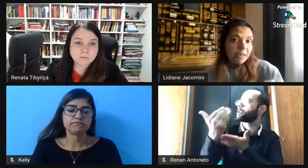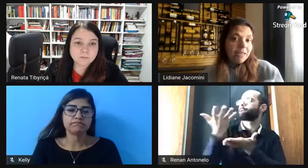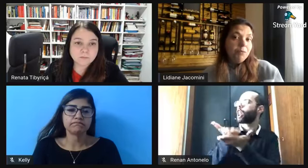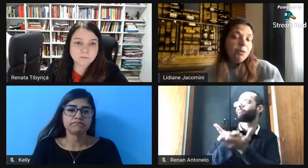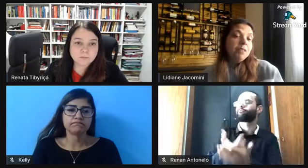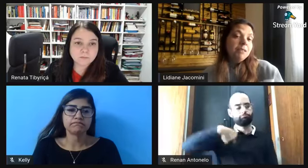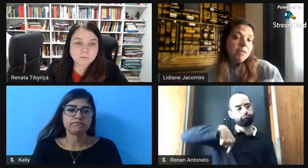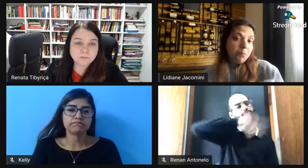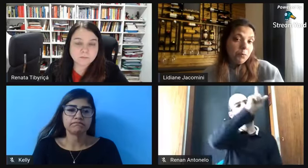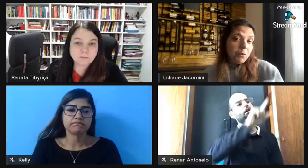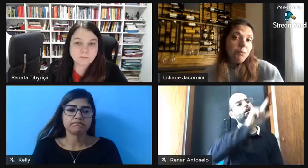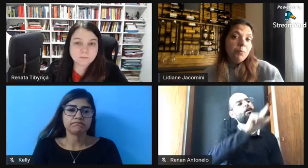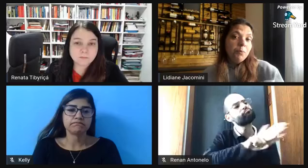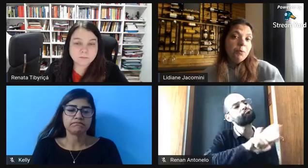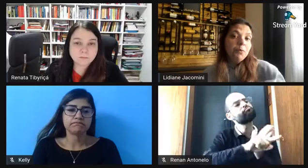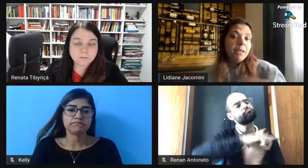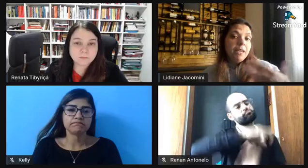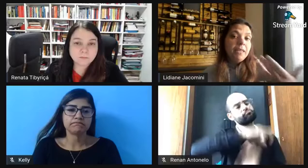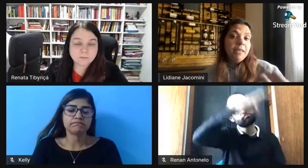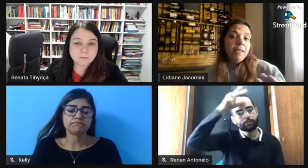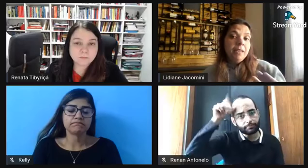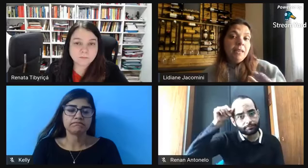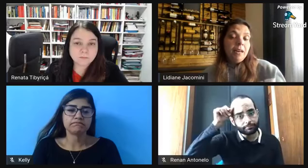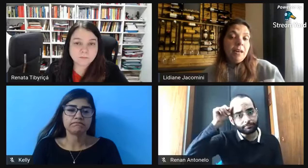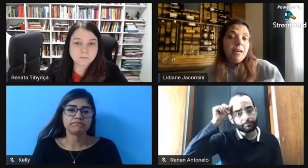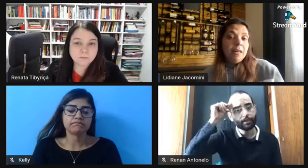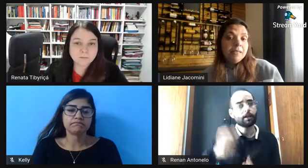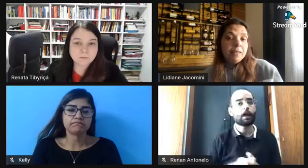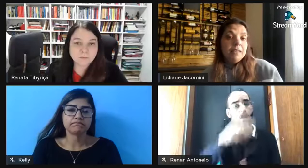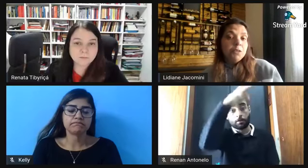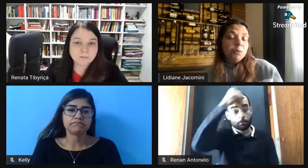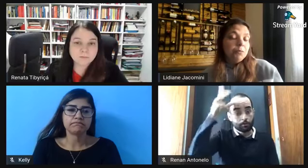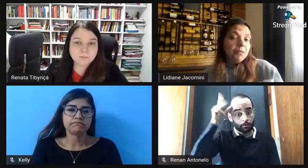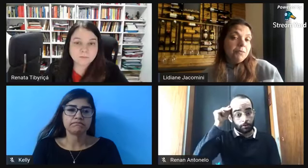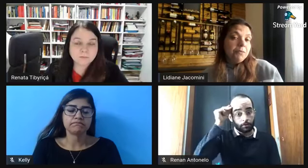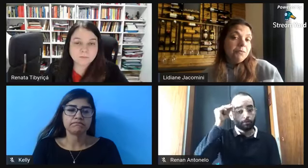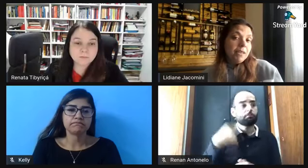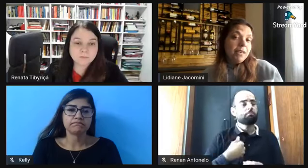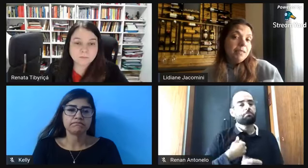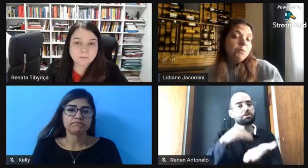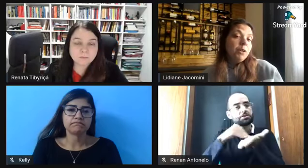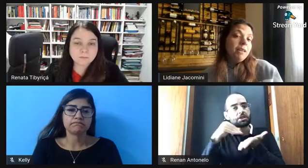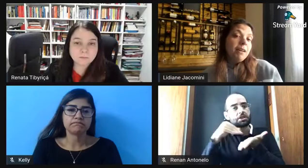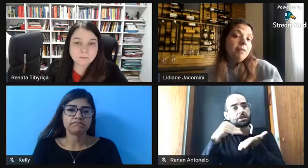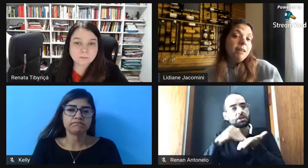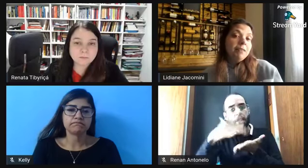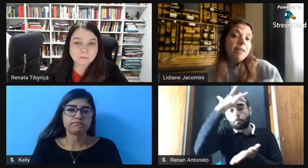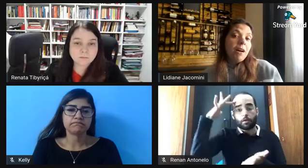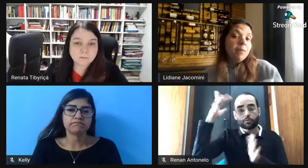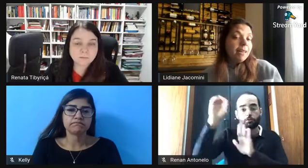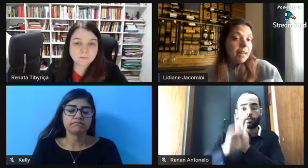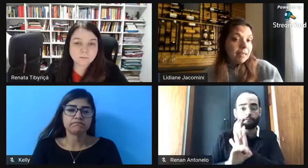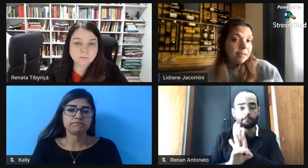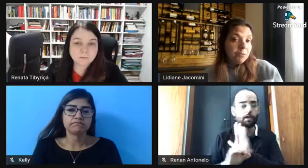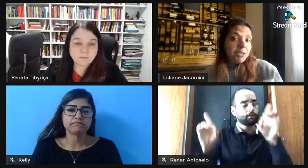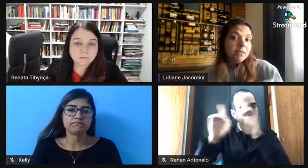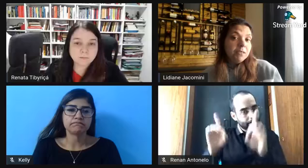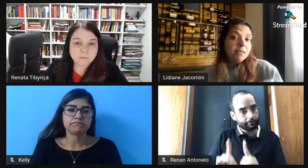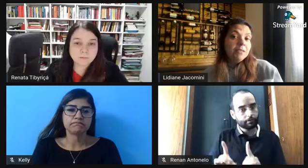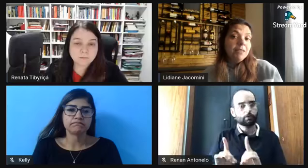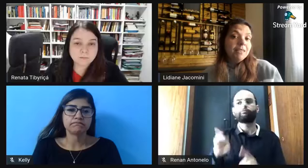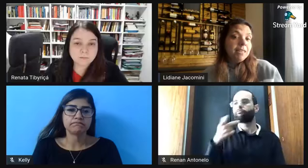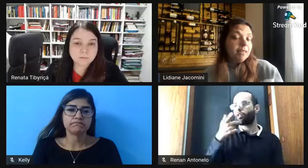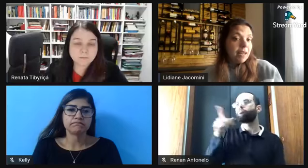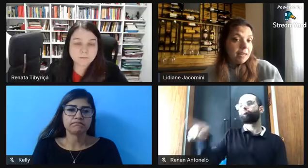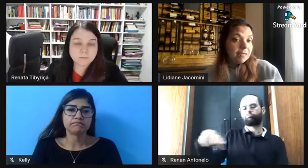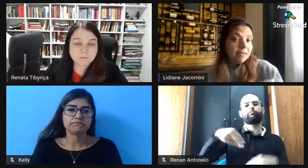município. E aqui, o meu município, quando eu procurei a Secretaria de Pessoa com Deficiência, eles me orientaram que ela teria aula em casa, a